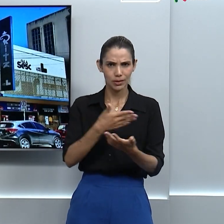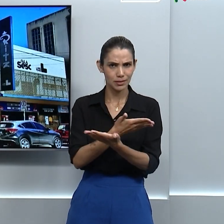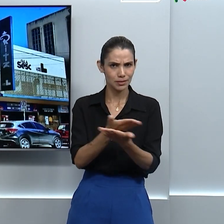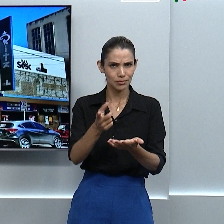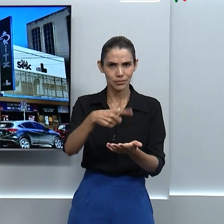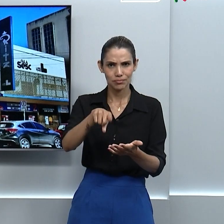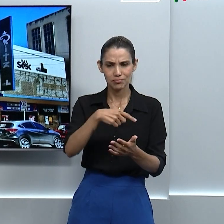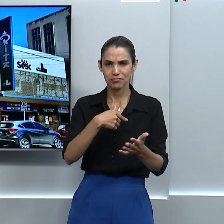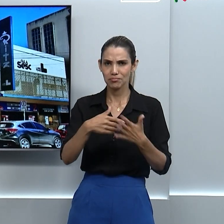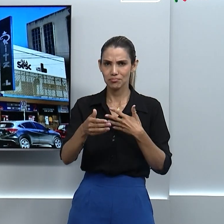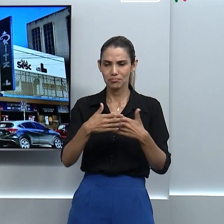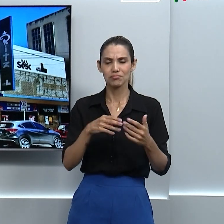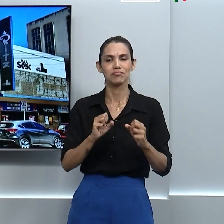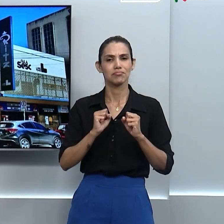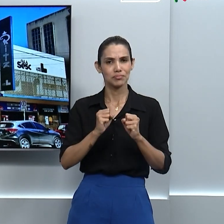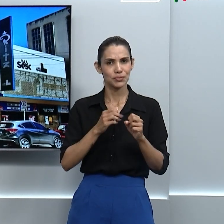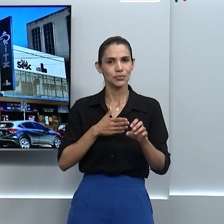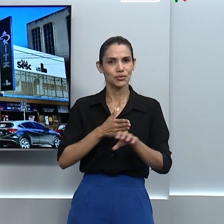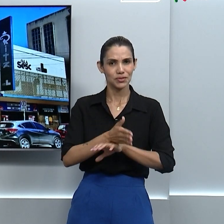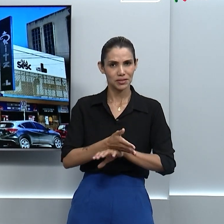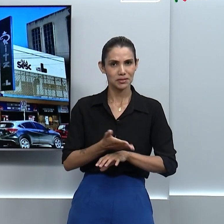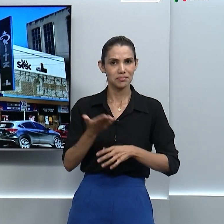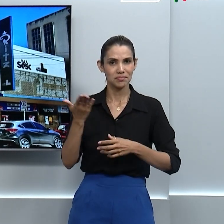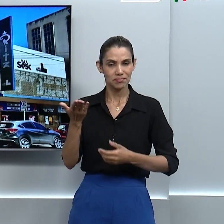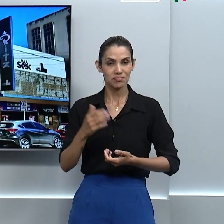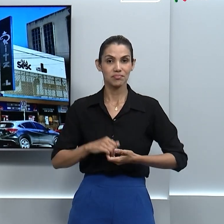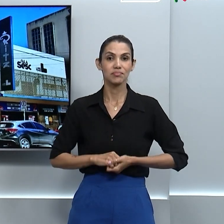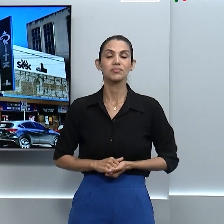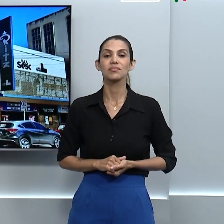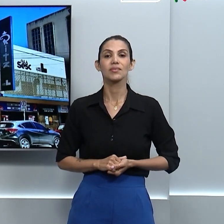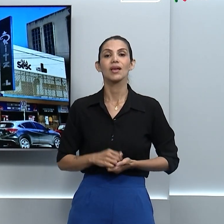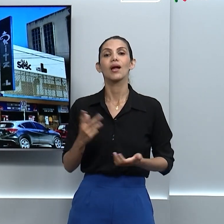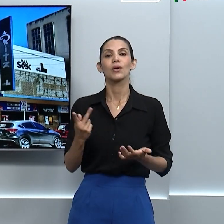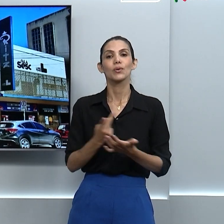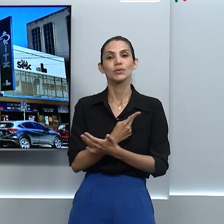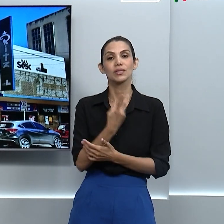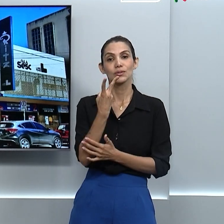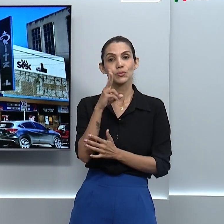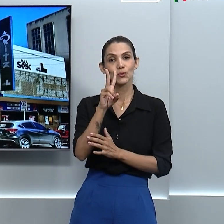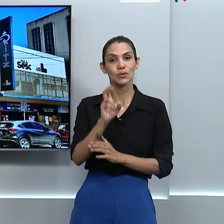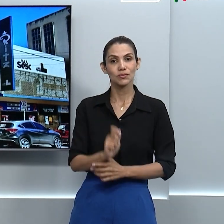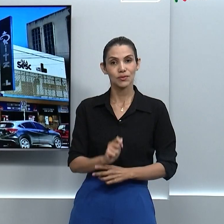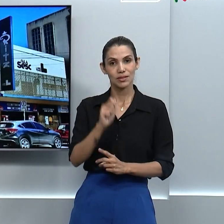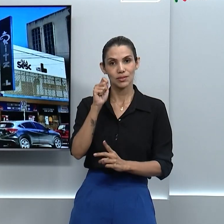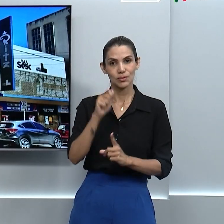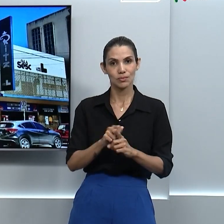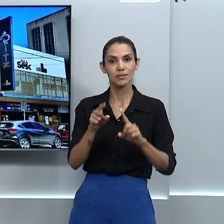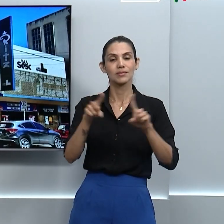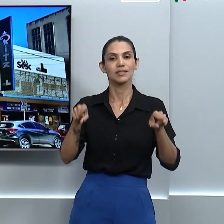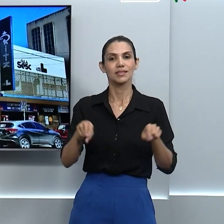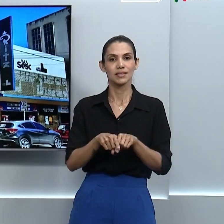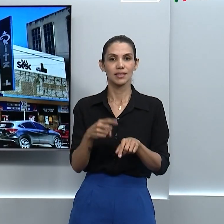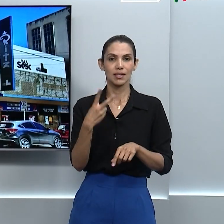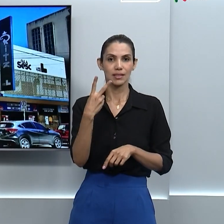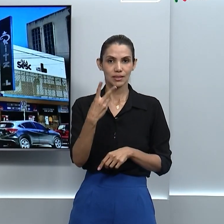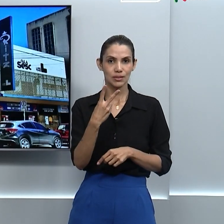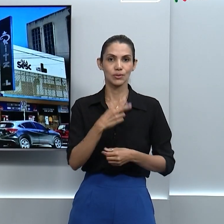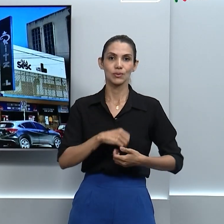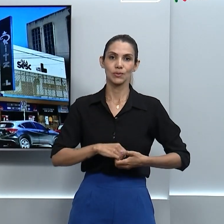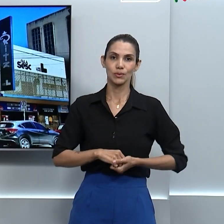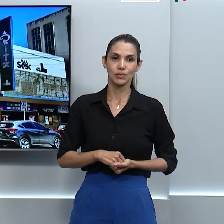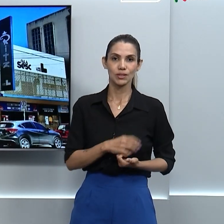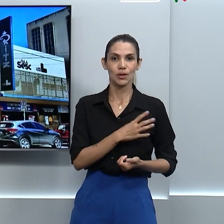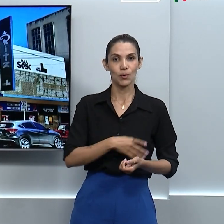carteirinha. Bom, e as sessões Cine Sesc são realizadas 2 vezes no mês, na sala 2. Toda